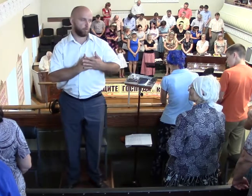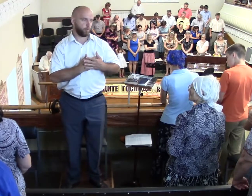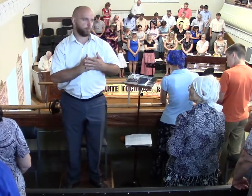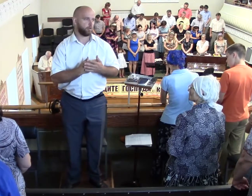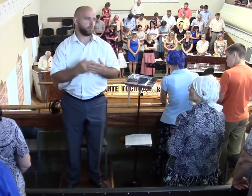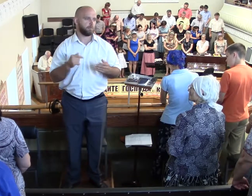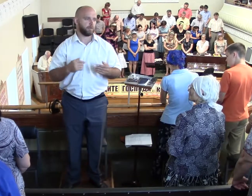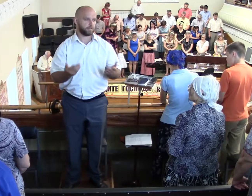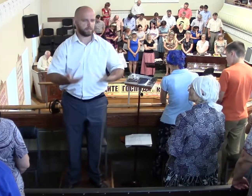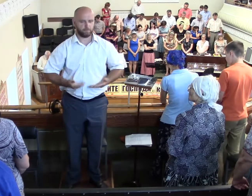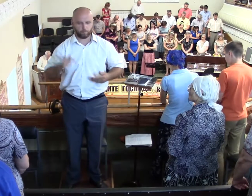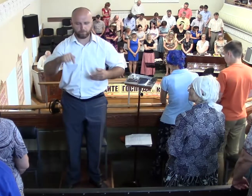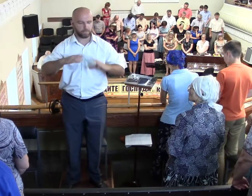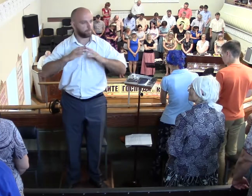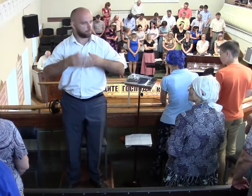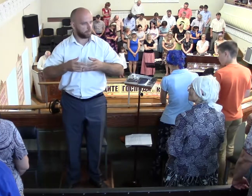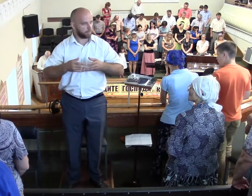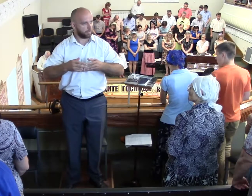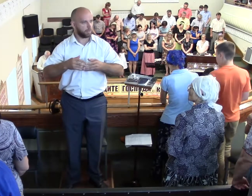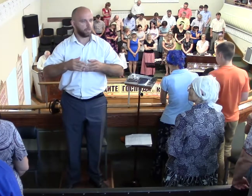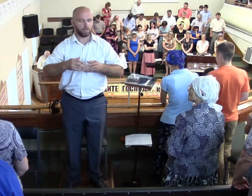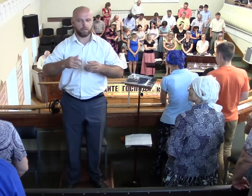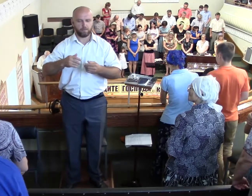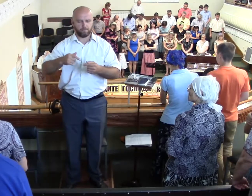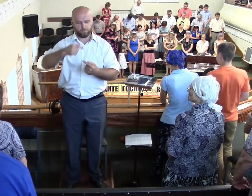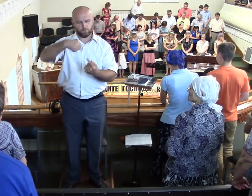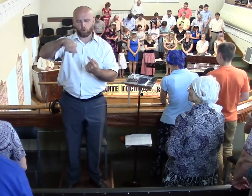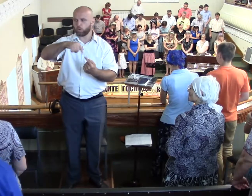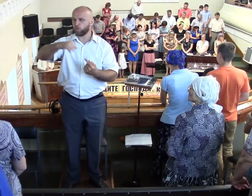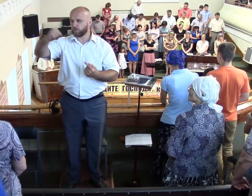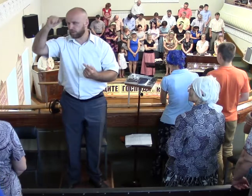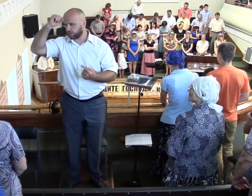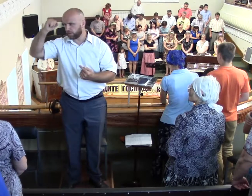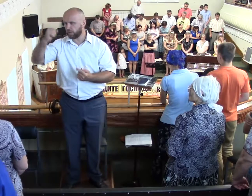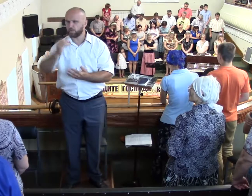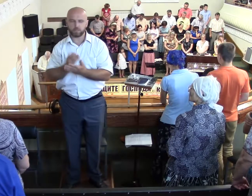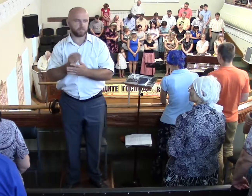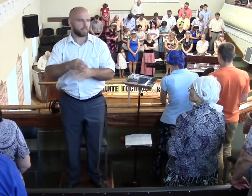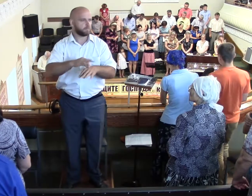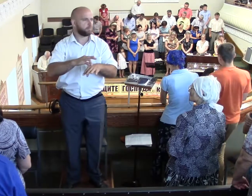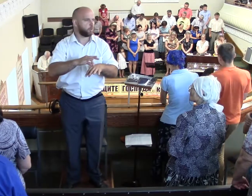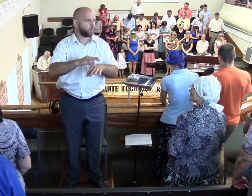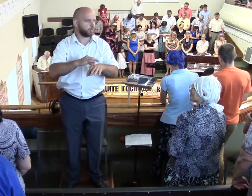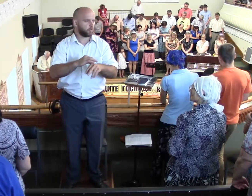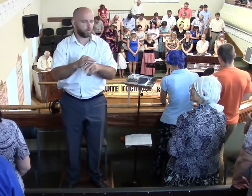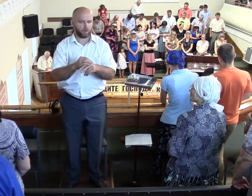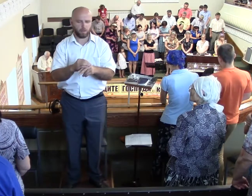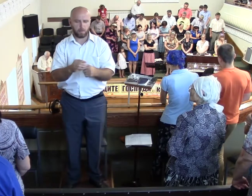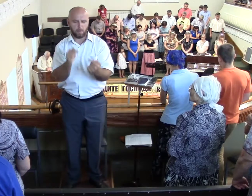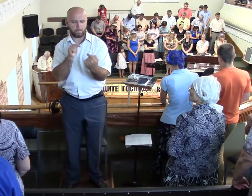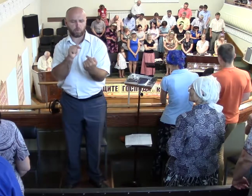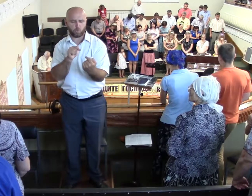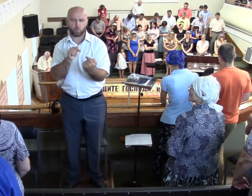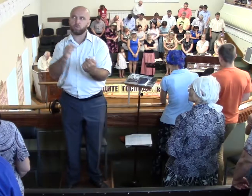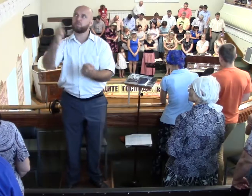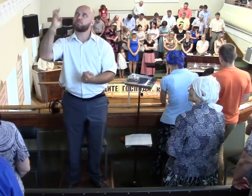мире, который не способствует освящению. Мы же имеем плоть, которая противится постоянно и